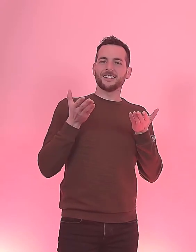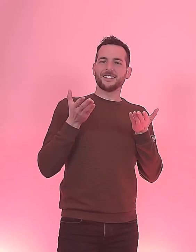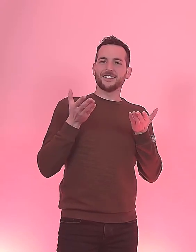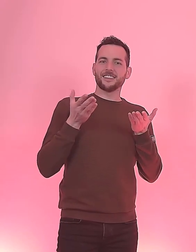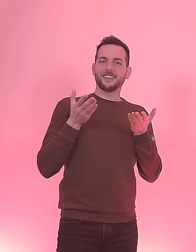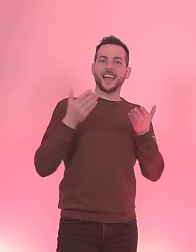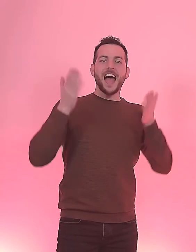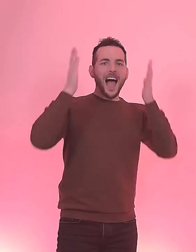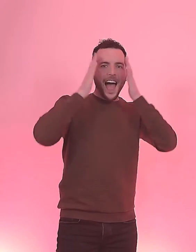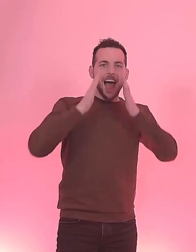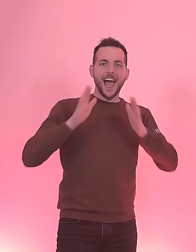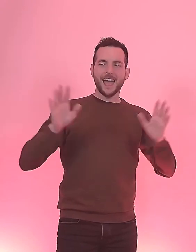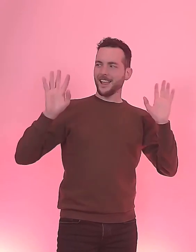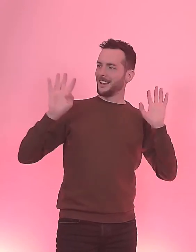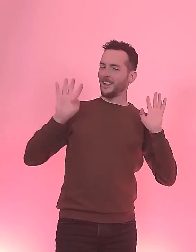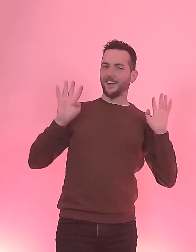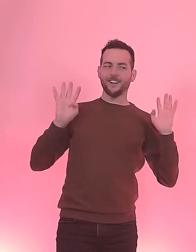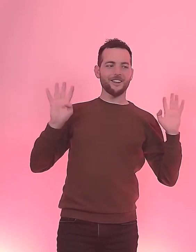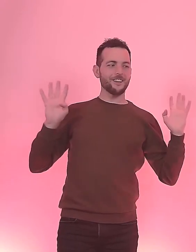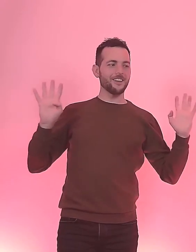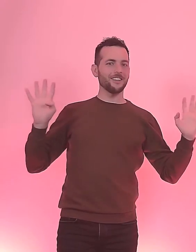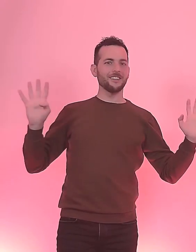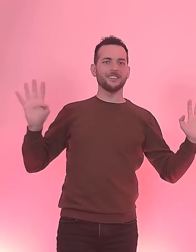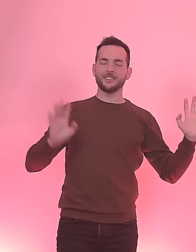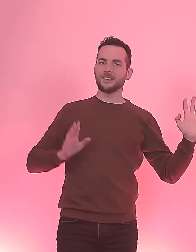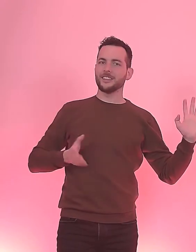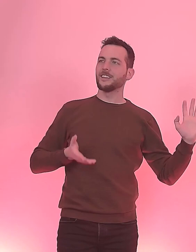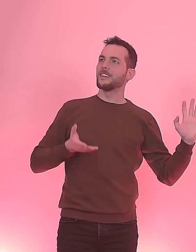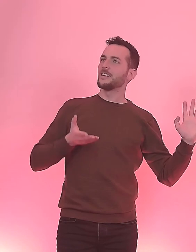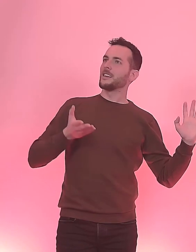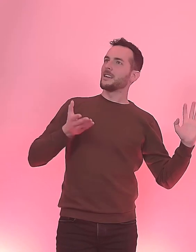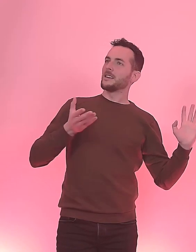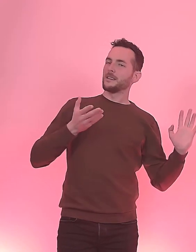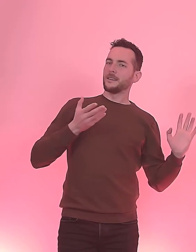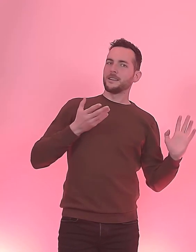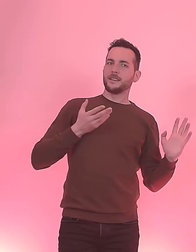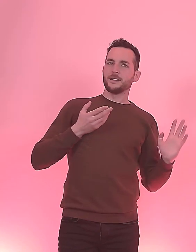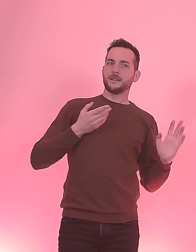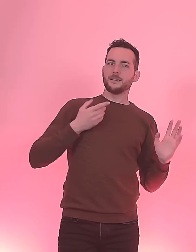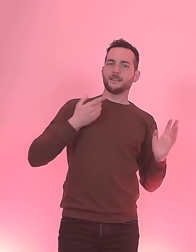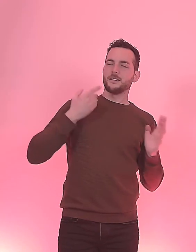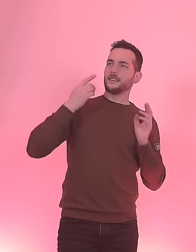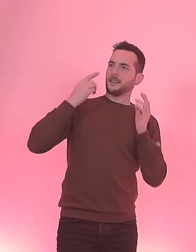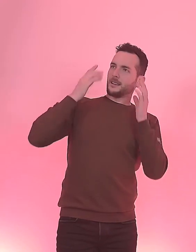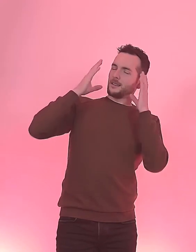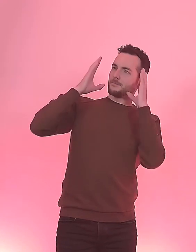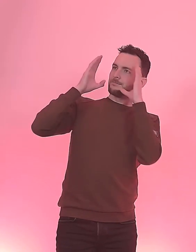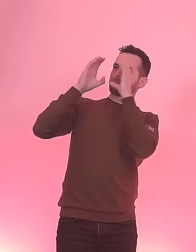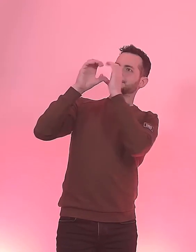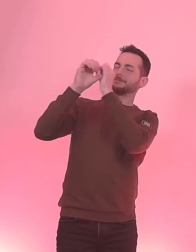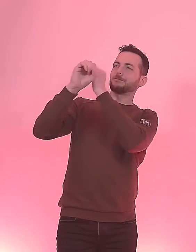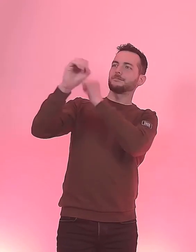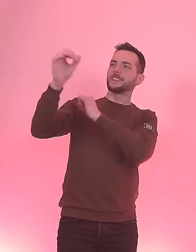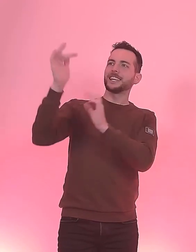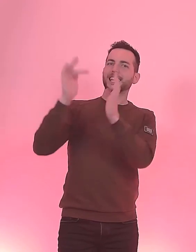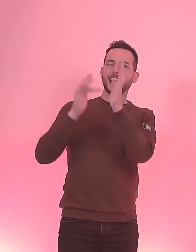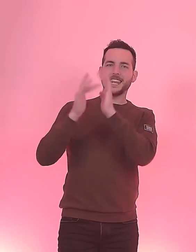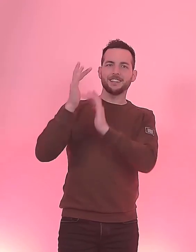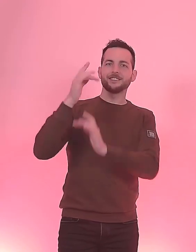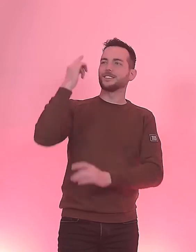maanden mijn geest redden van deze